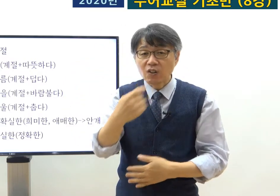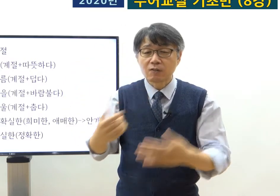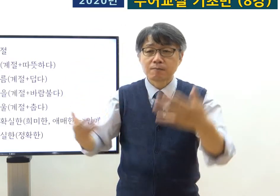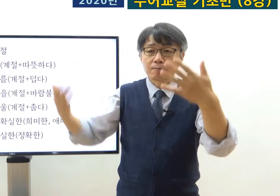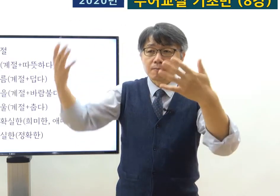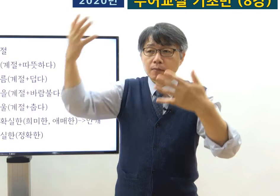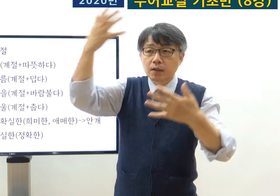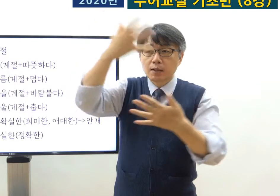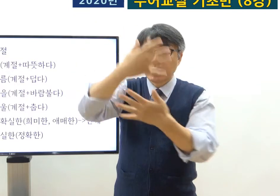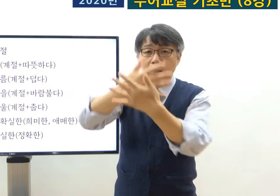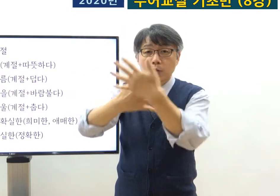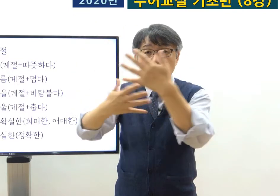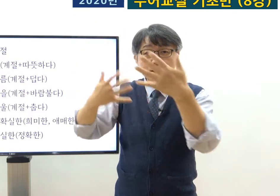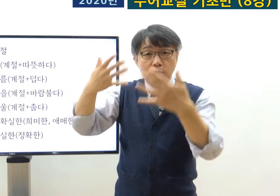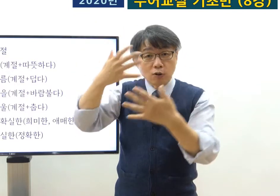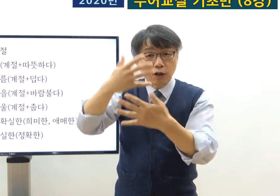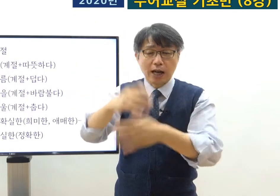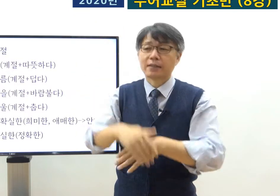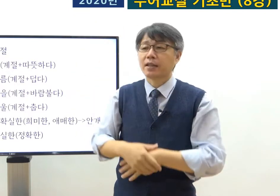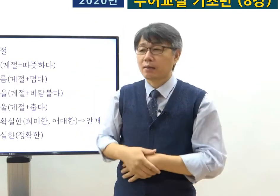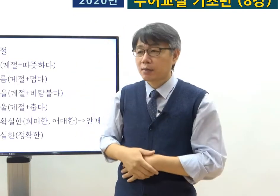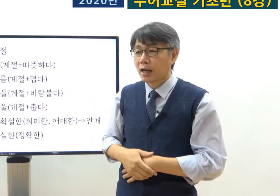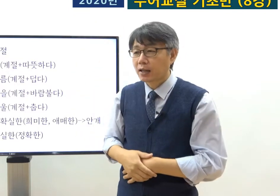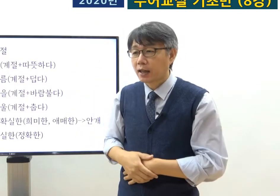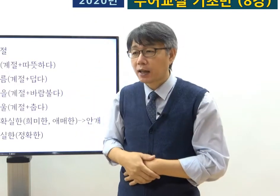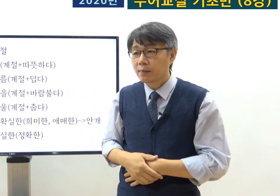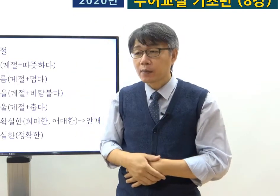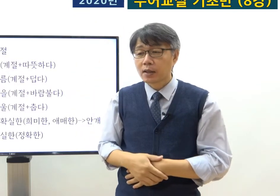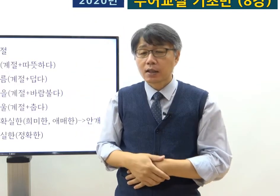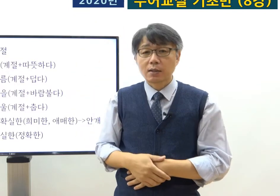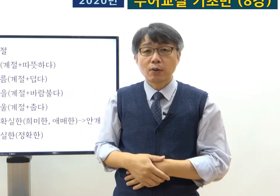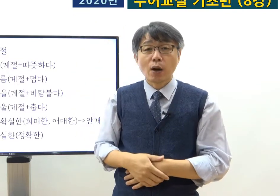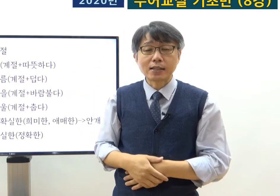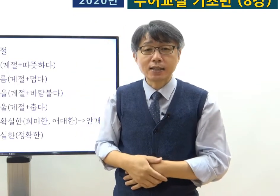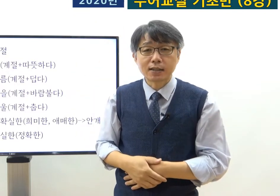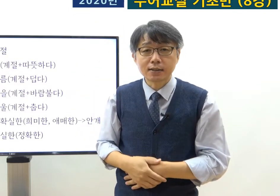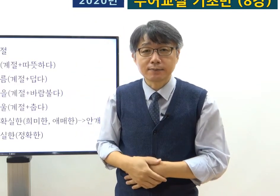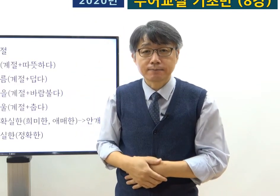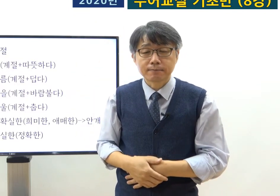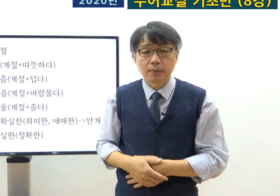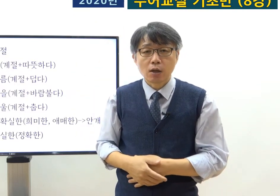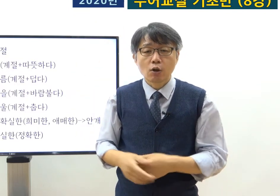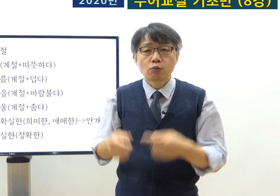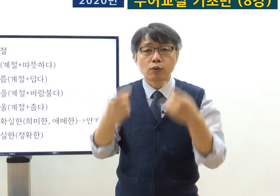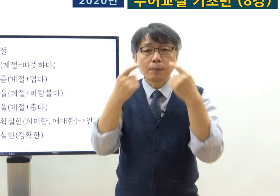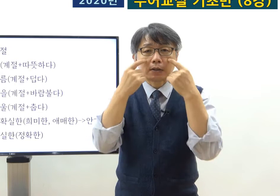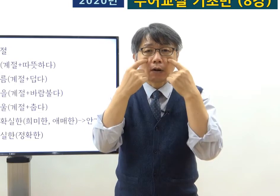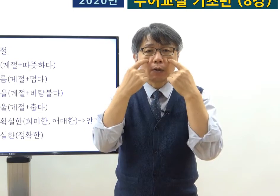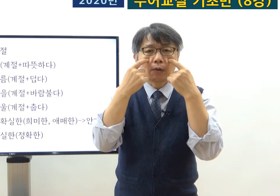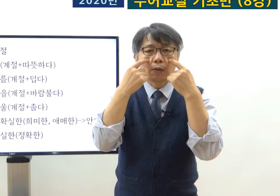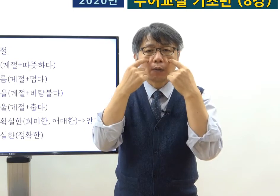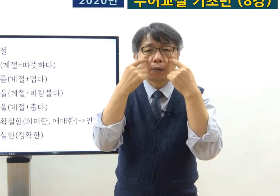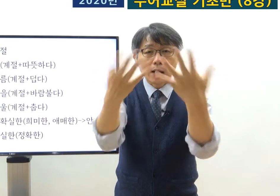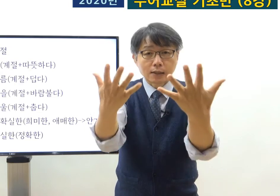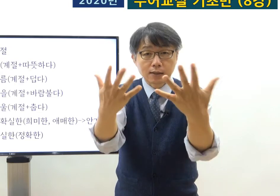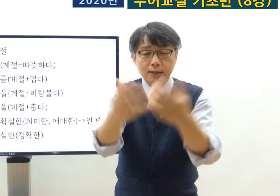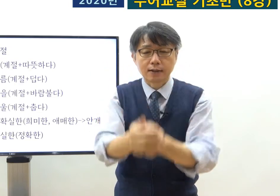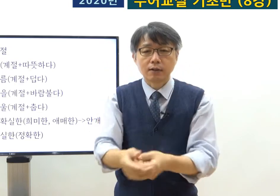희고, 희미한 건 뭐라 그랬죠? 안개입니다. 안개. 그 다음에 확실한은 눈앞에서 확 드러나는 거예요.